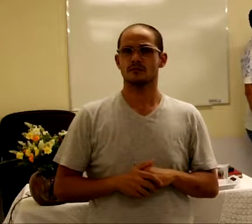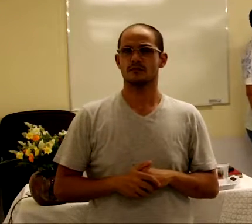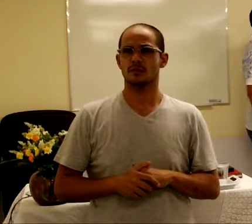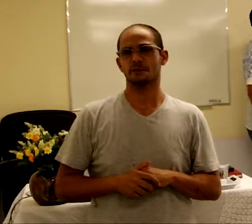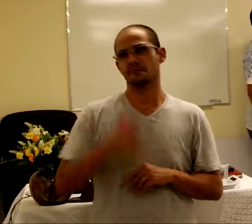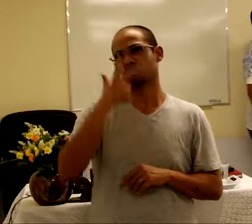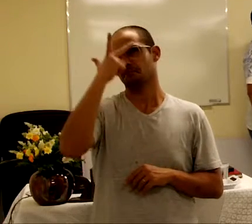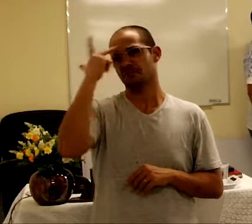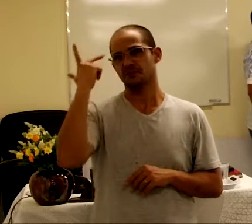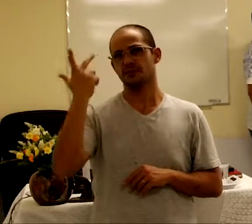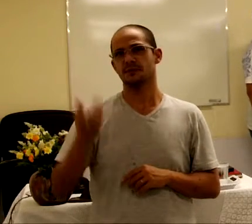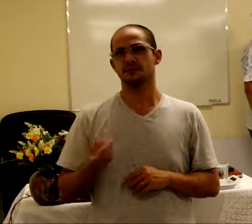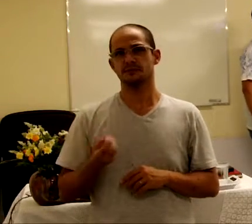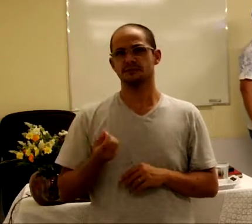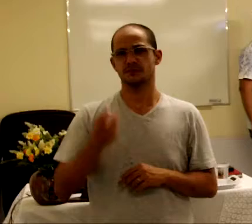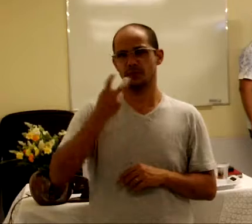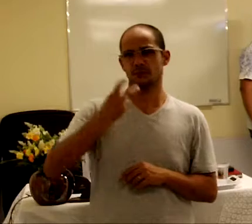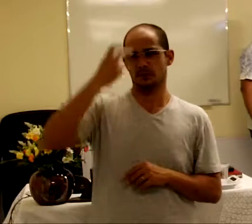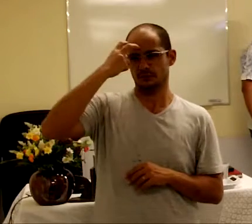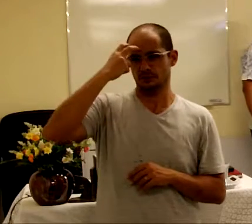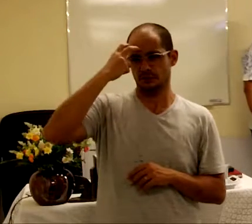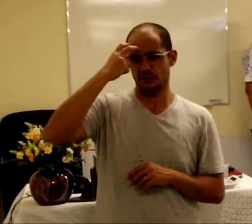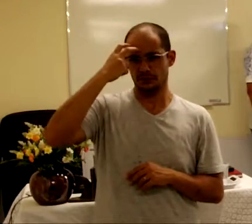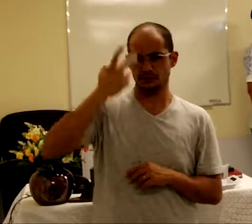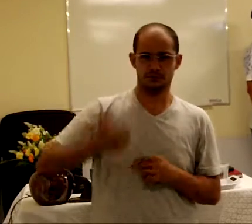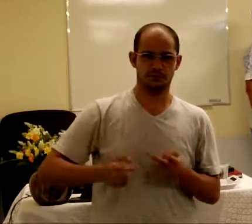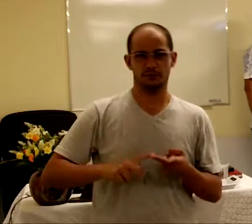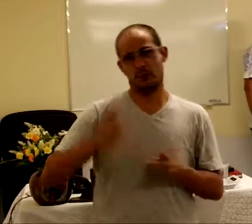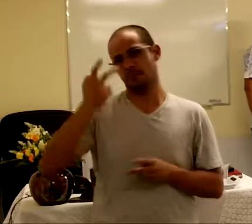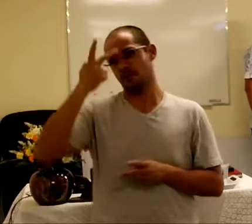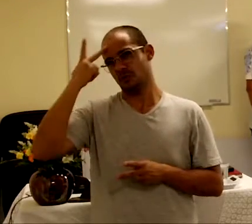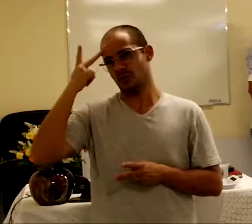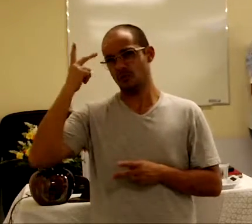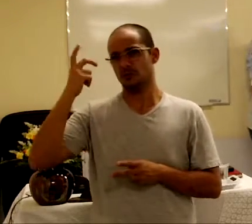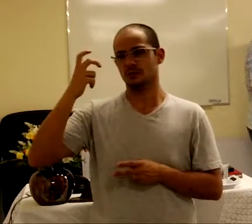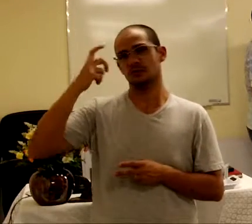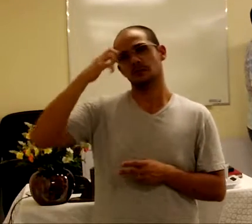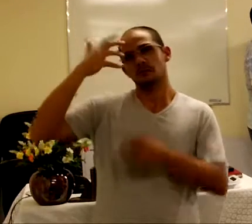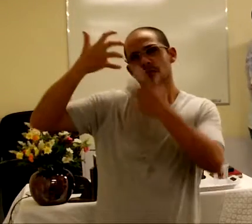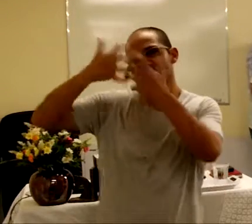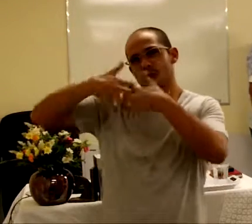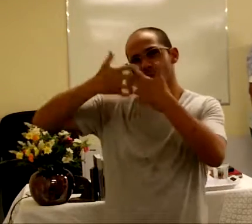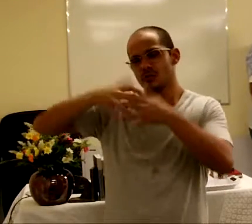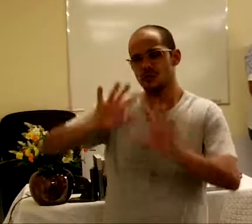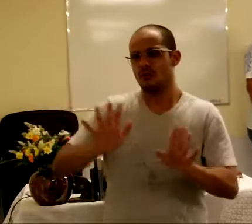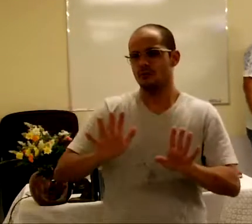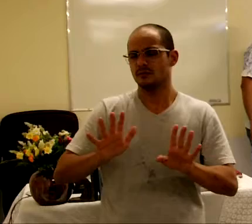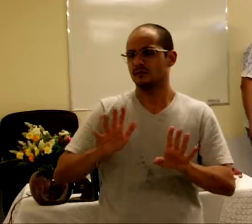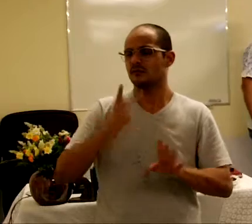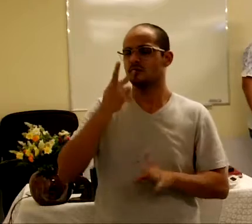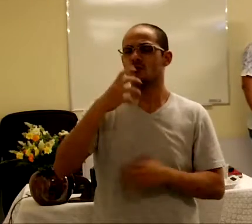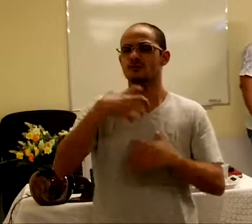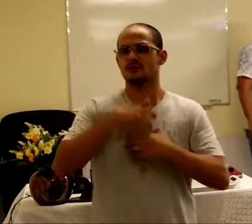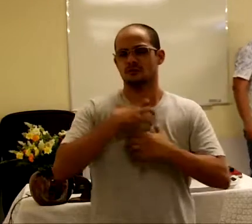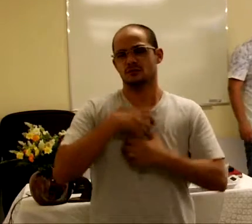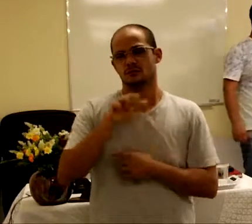aquele que é inteligente, não é assim? Aquele que raciocina, aquele que... Não, ele está falando do sentimento,